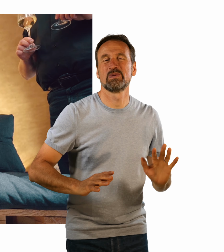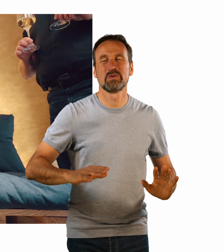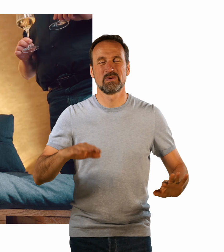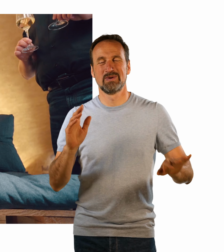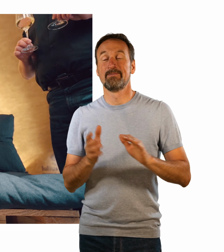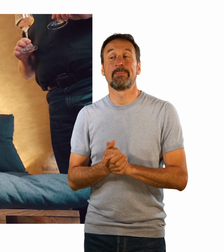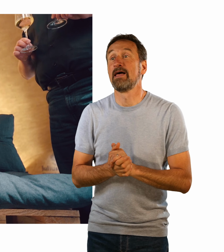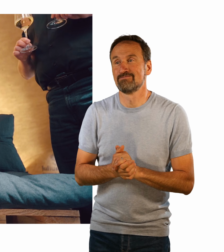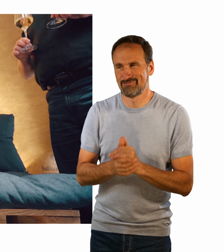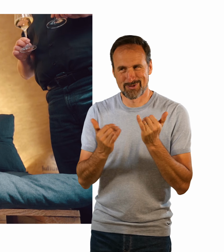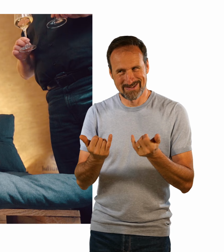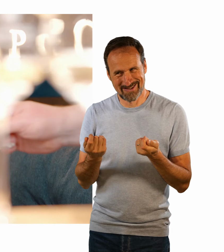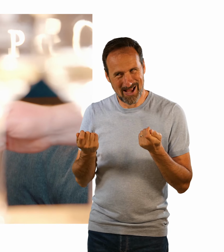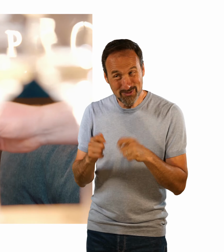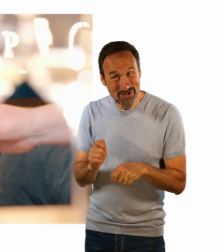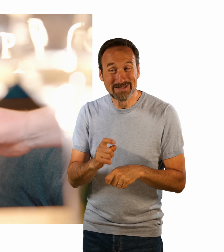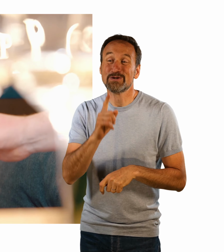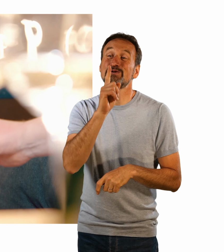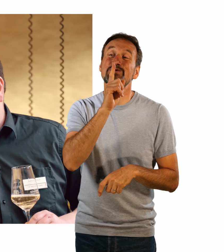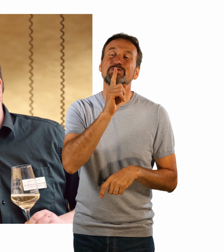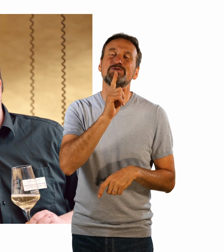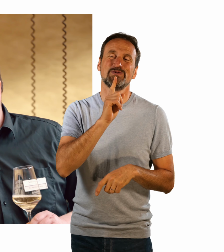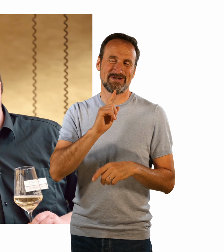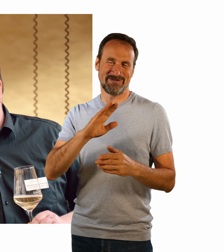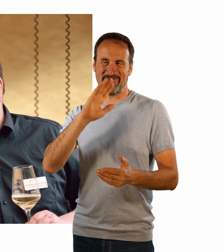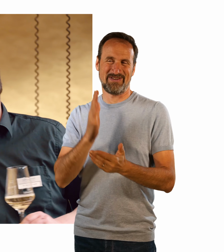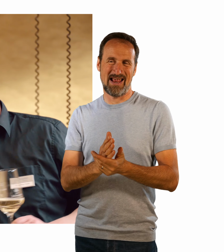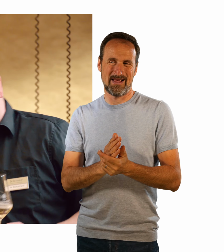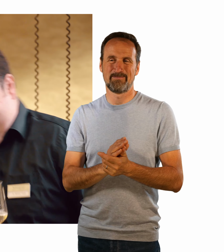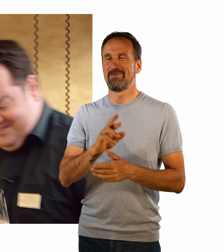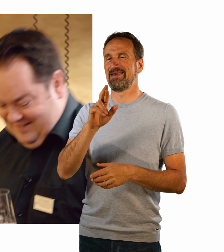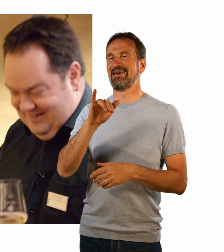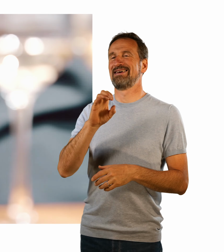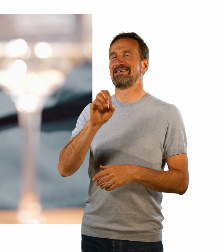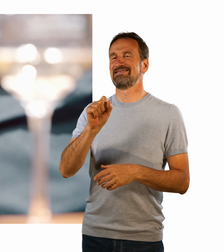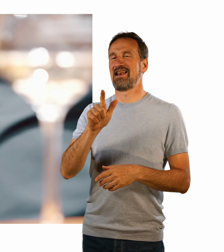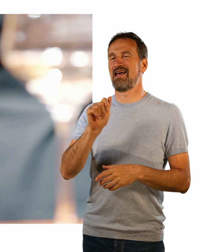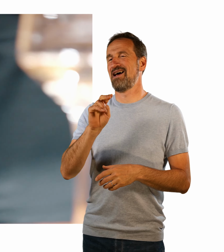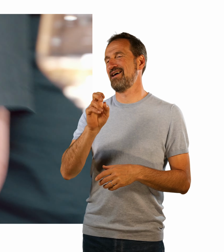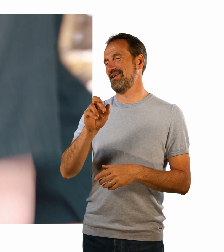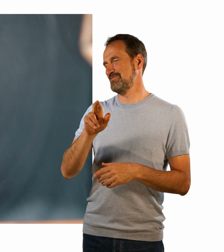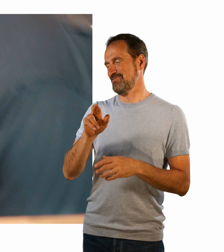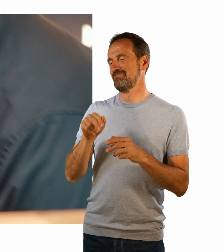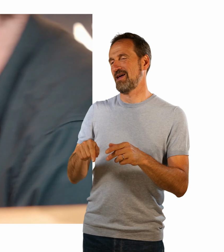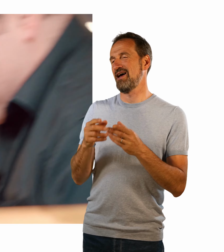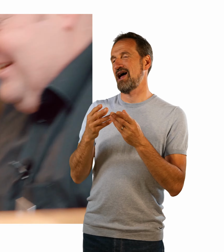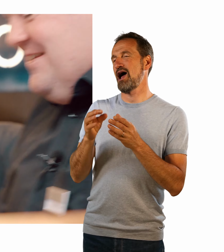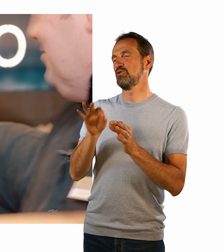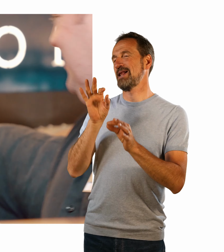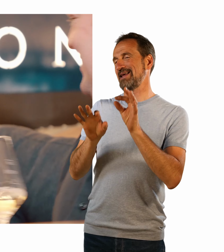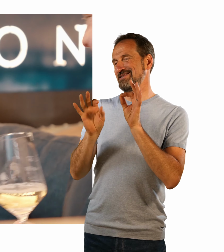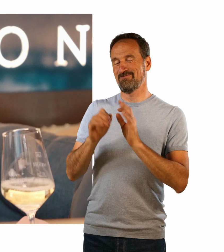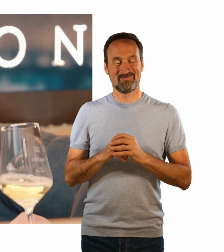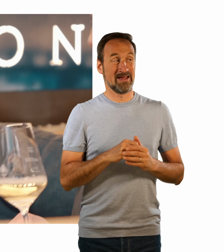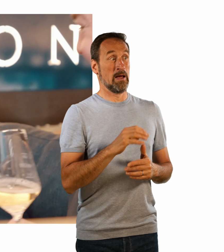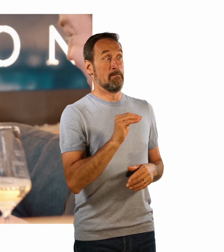So, und jetzt kommen wir zum süßen Finale, zum Abschluss. Unsere Rieslana auslesen. Markus hatte mir zuvor schon verraten, dass der letzte